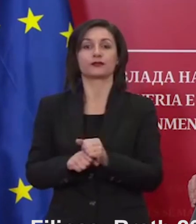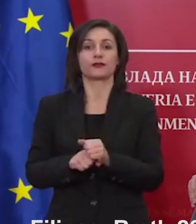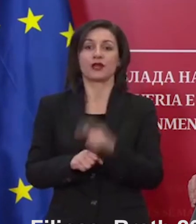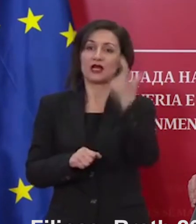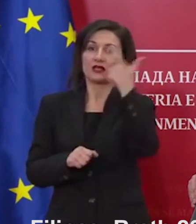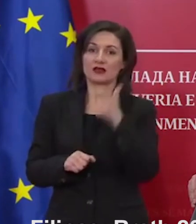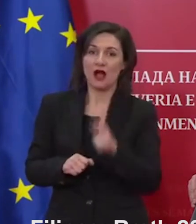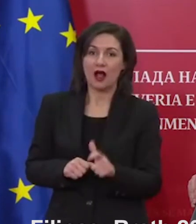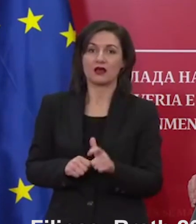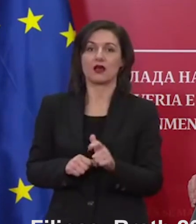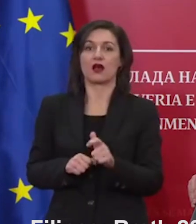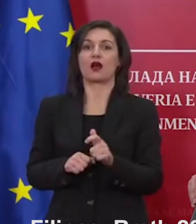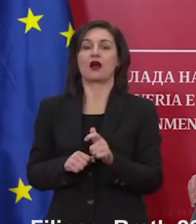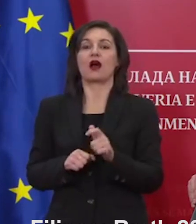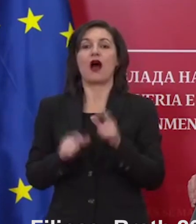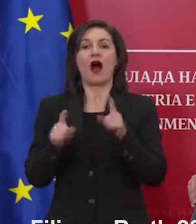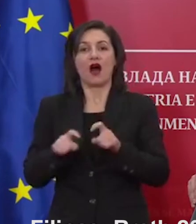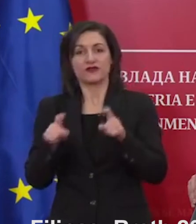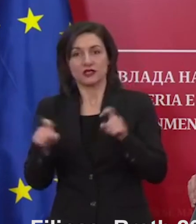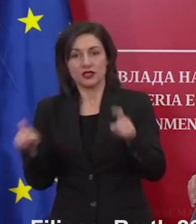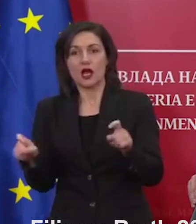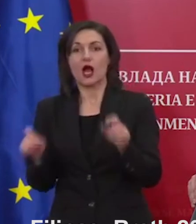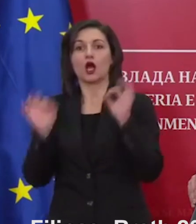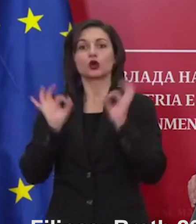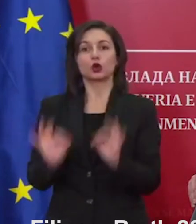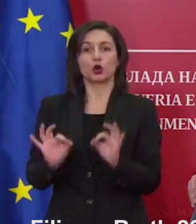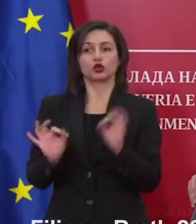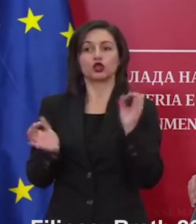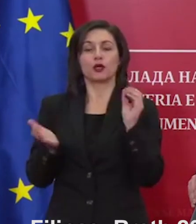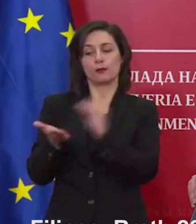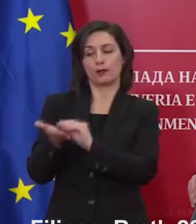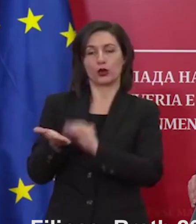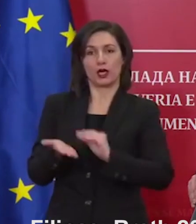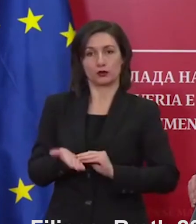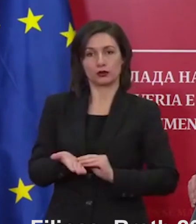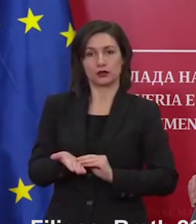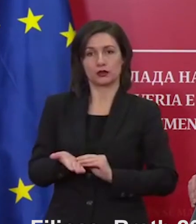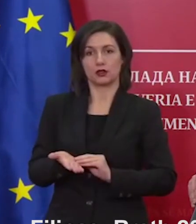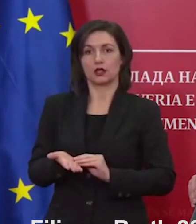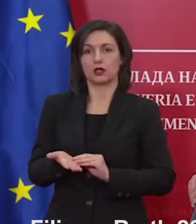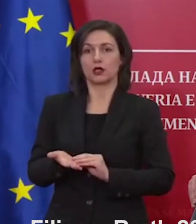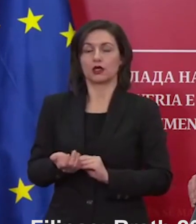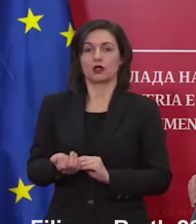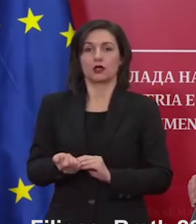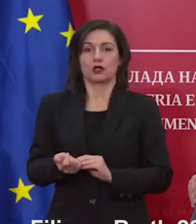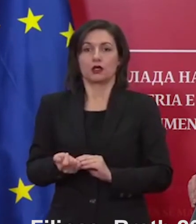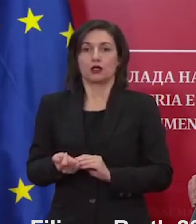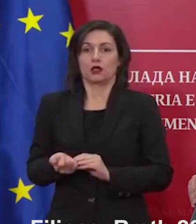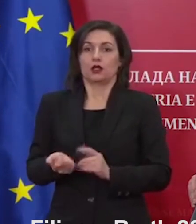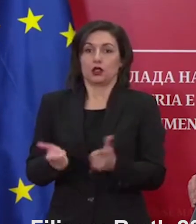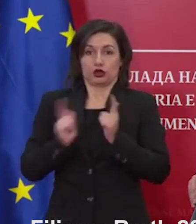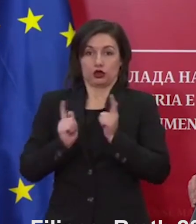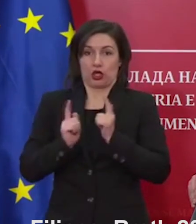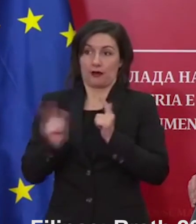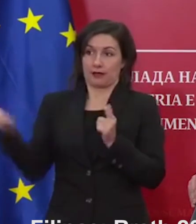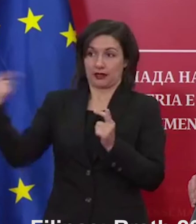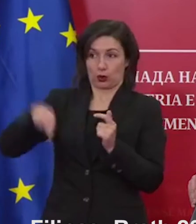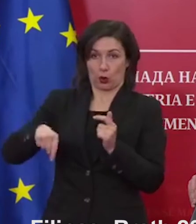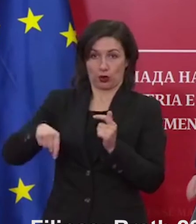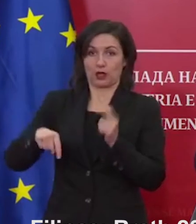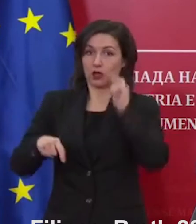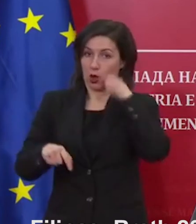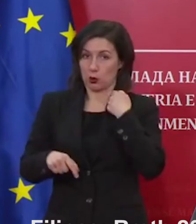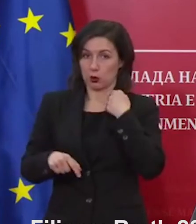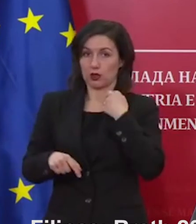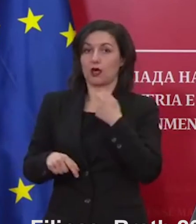Италија, дел од нив се во Австрија. Точните податоци ќе ги регистрираме откако ќе се интервјуираат на